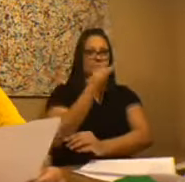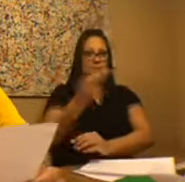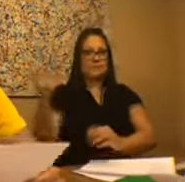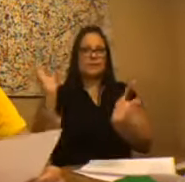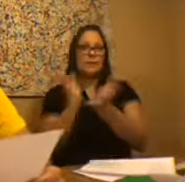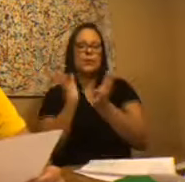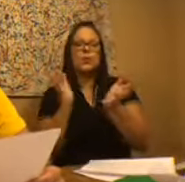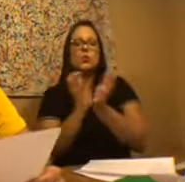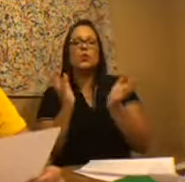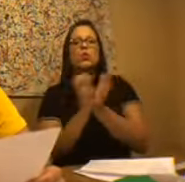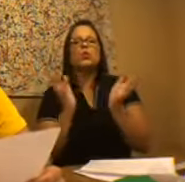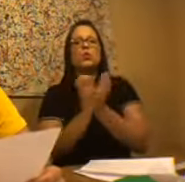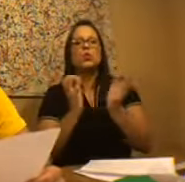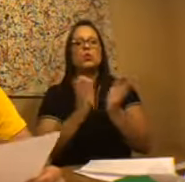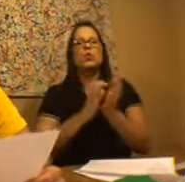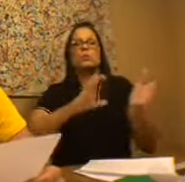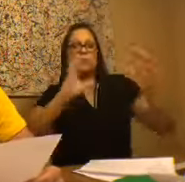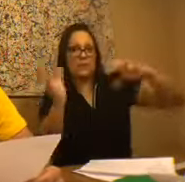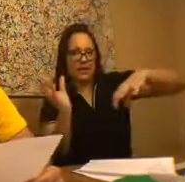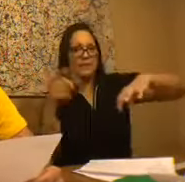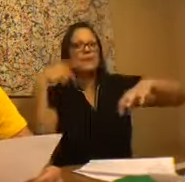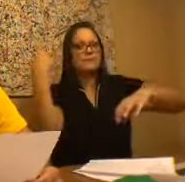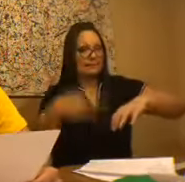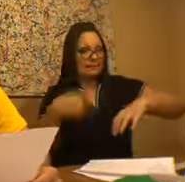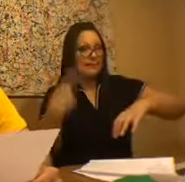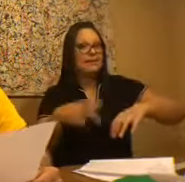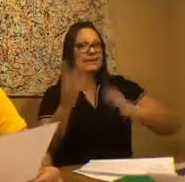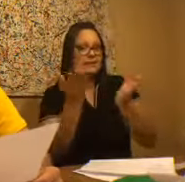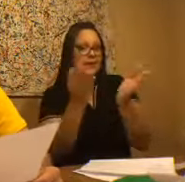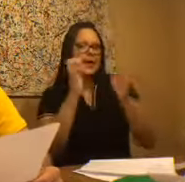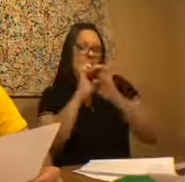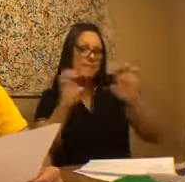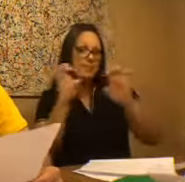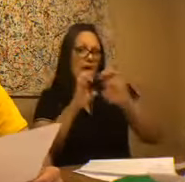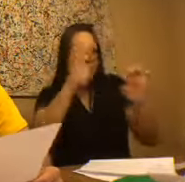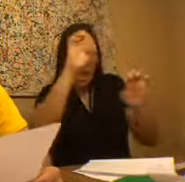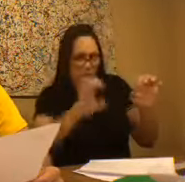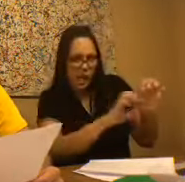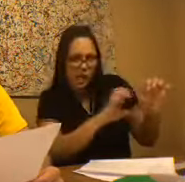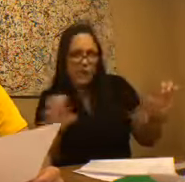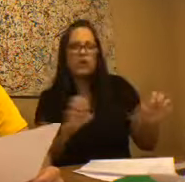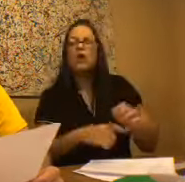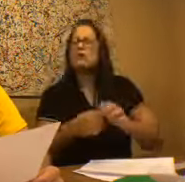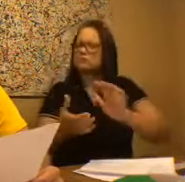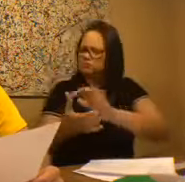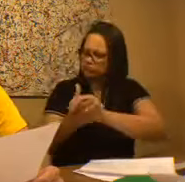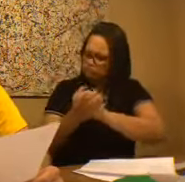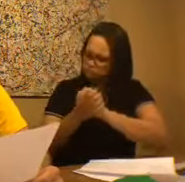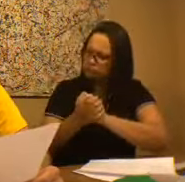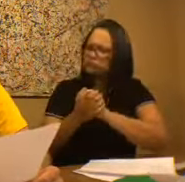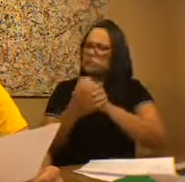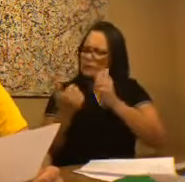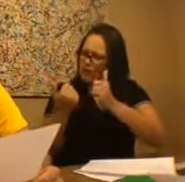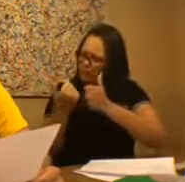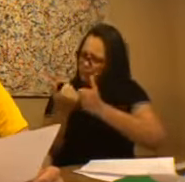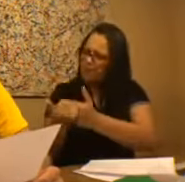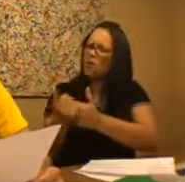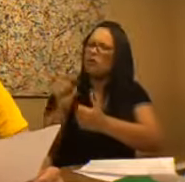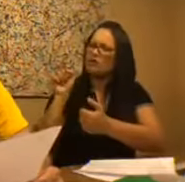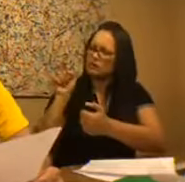evangélica tô congresso nacional hipotecando solidariedade e apoio